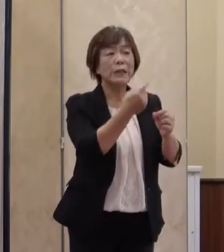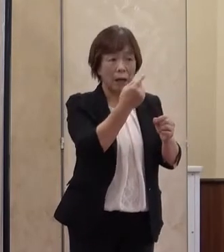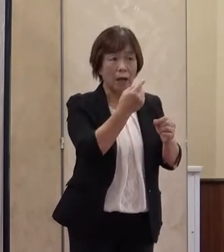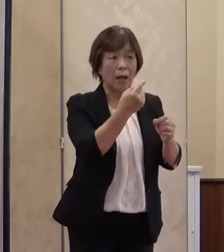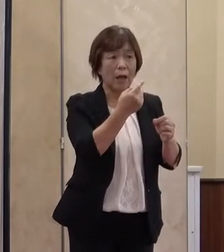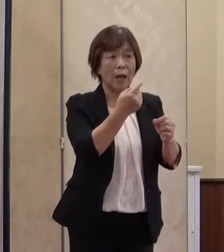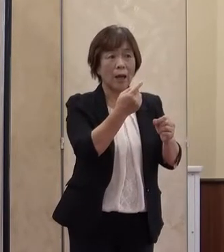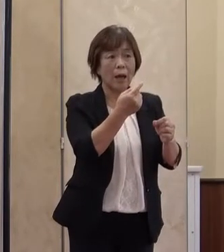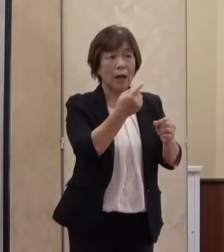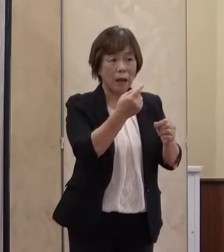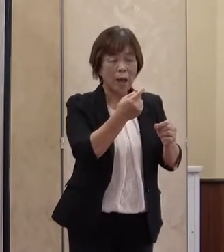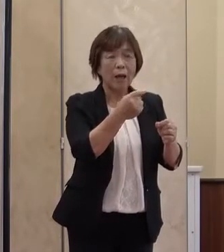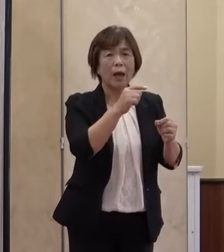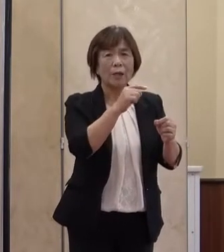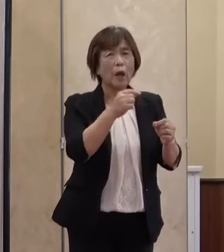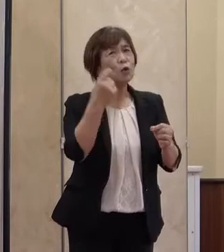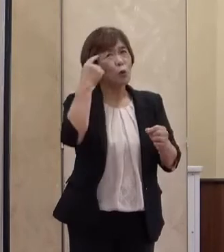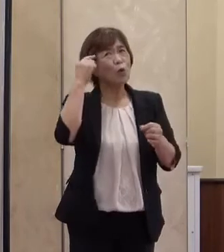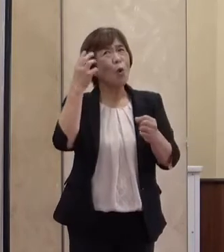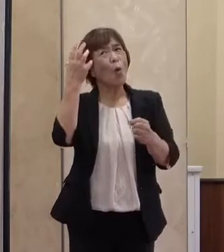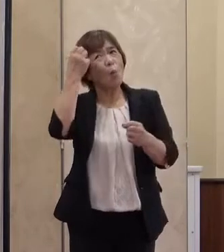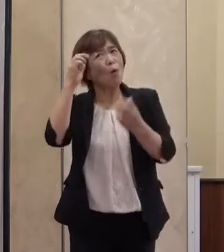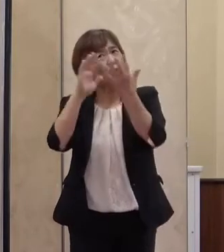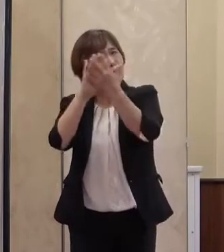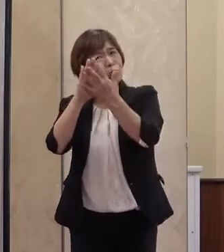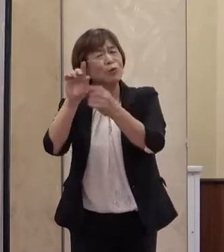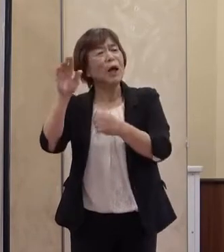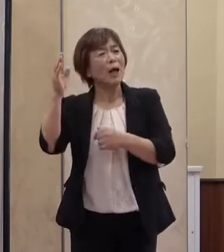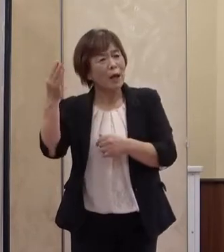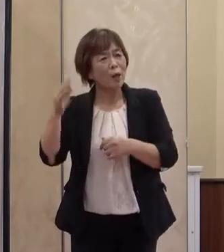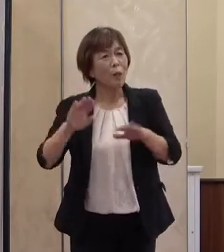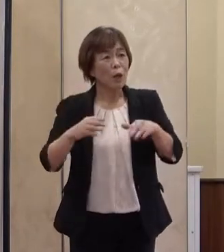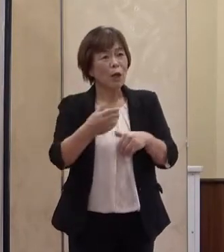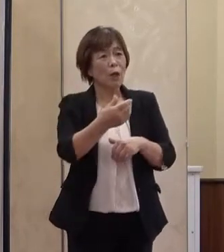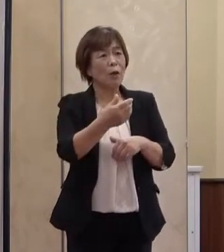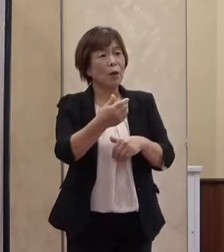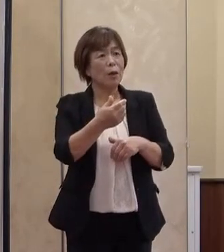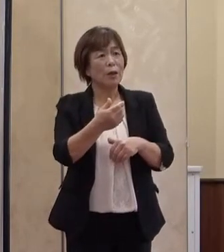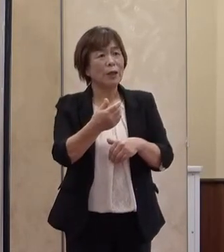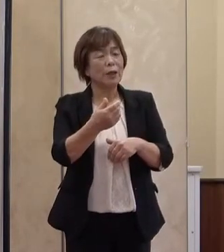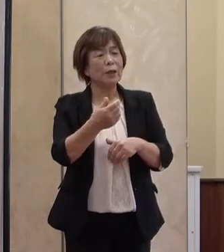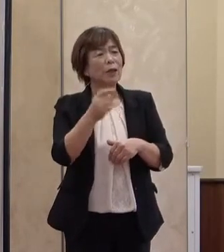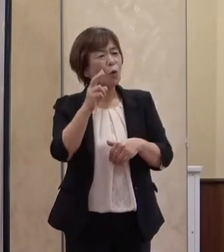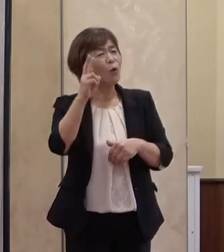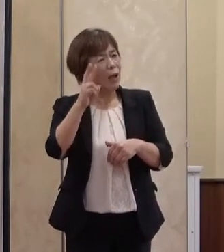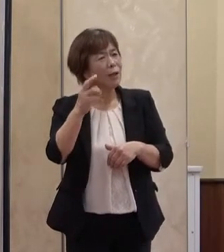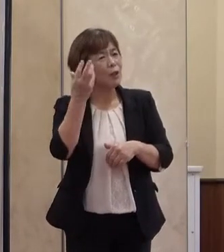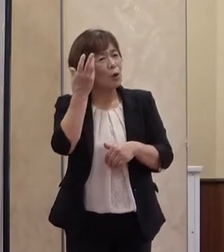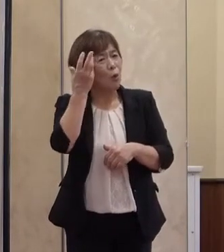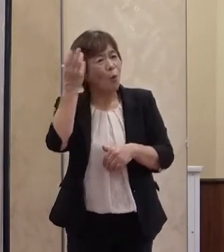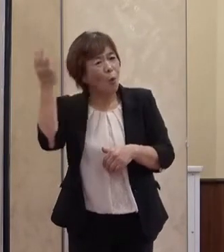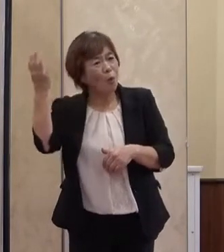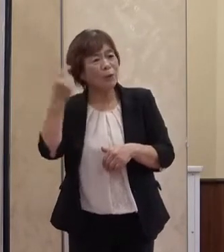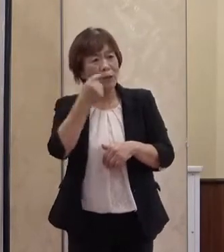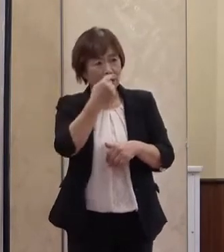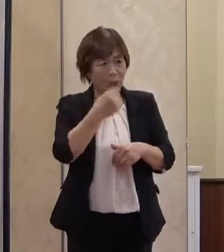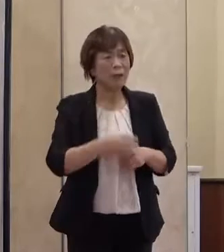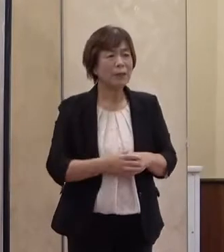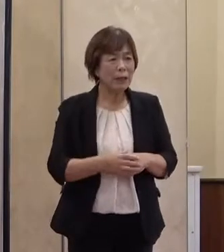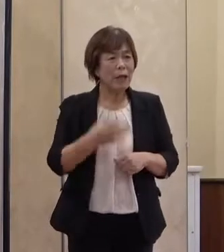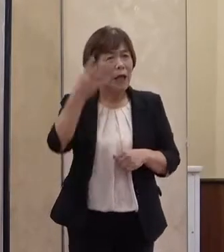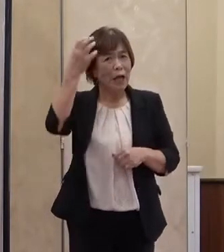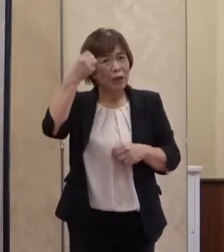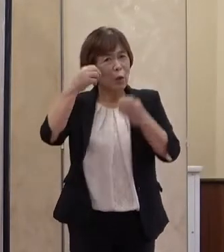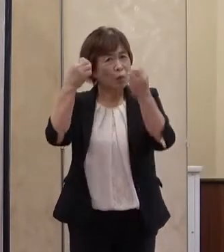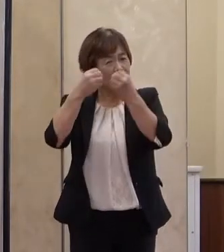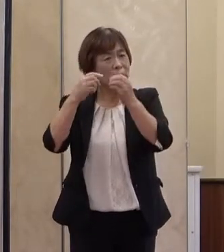ょっとここもそこ うろ覚えですけど、今 の質問準備されてるわけじゃない、うろ覚えですけど、確かそうだったと記憶をしてます。記憶違いだった